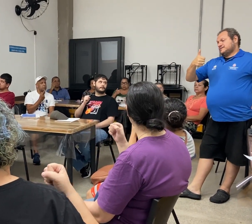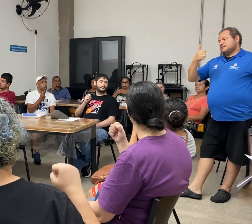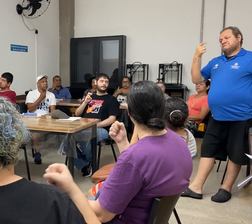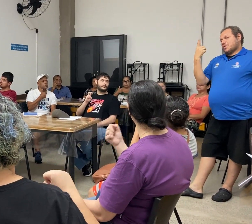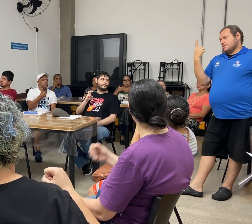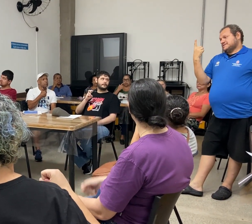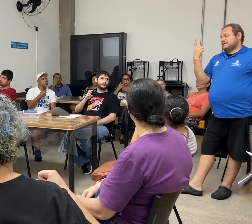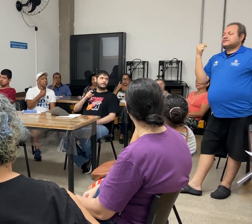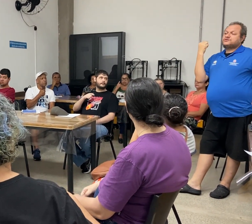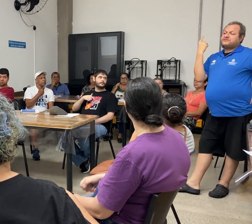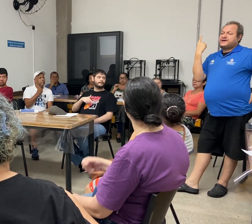Ou assim, tanto faz.